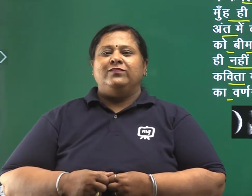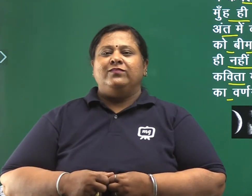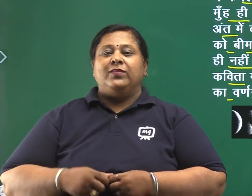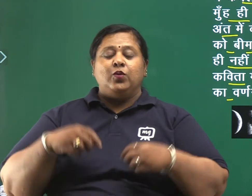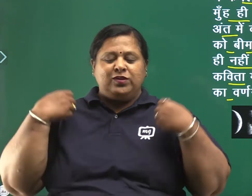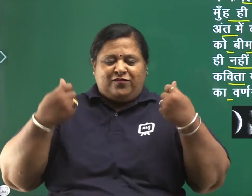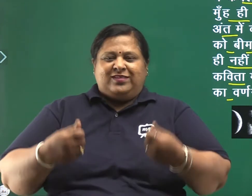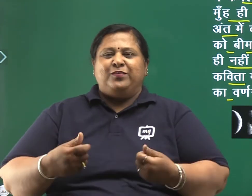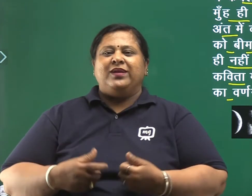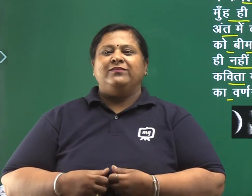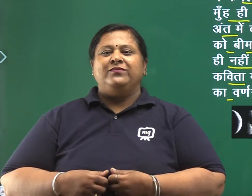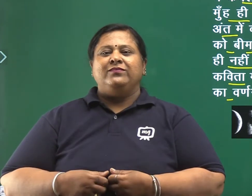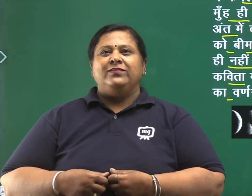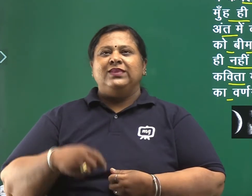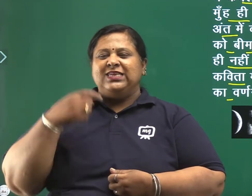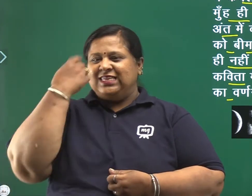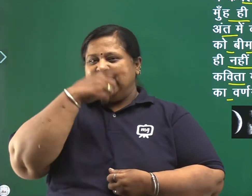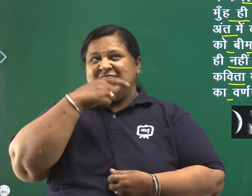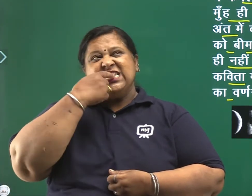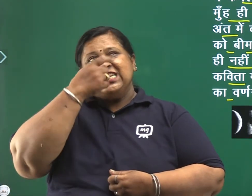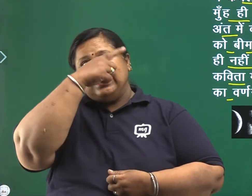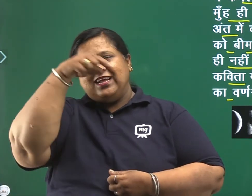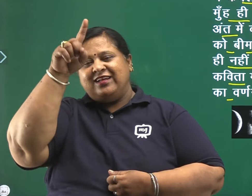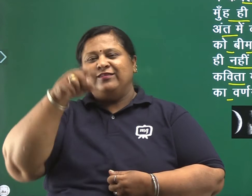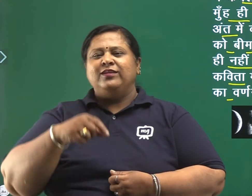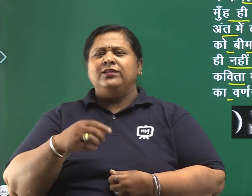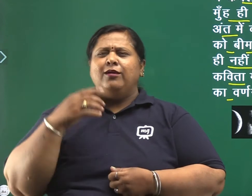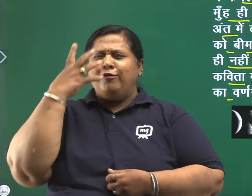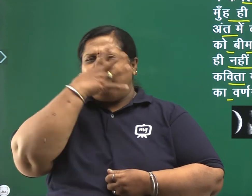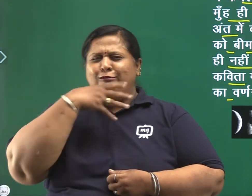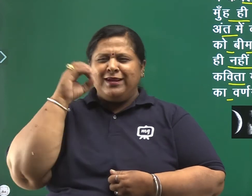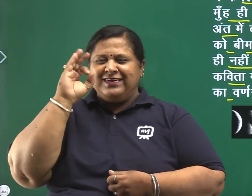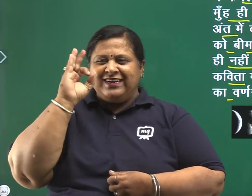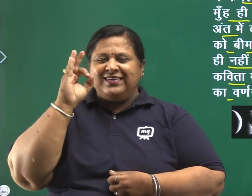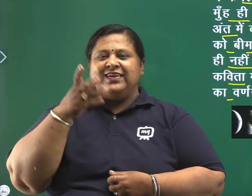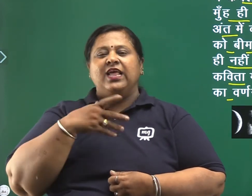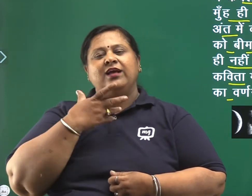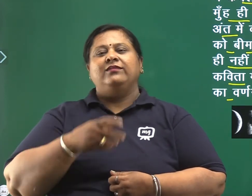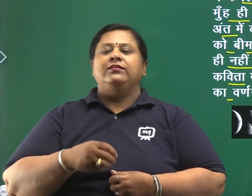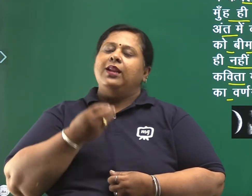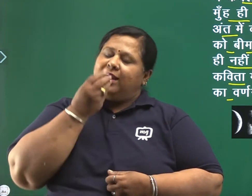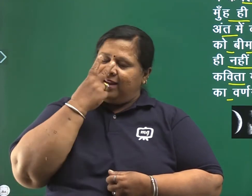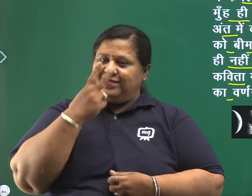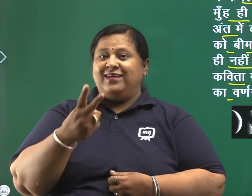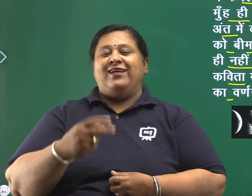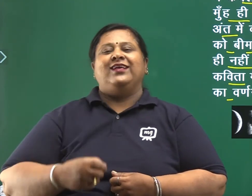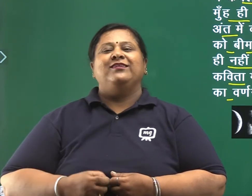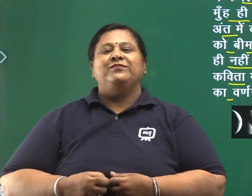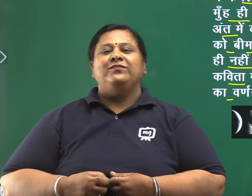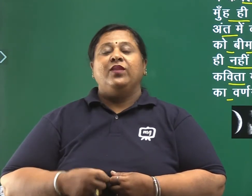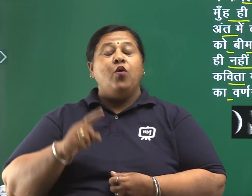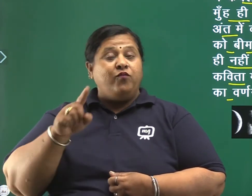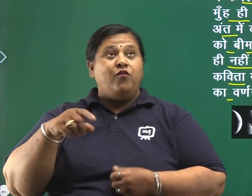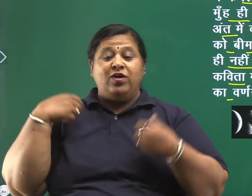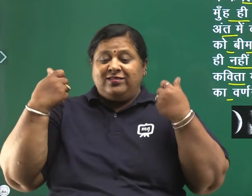उस वस्त्र में चांद का गोरा चिट्टा चेहरा नजर आता है, और